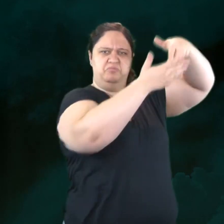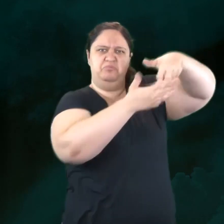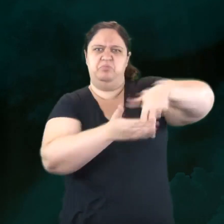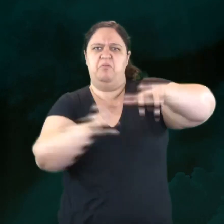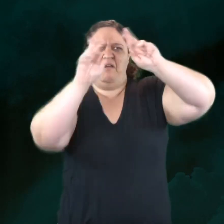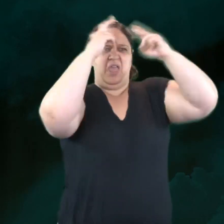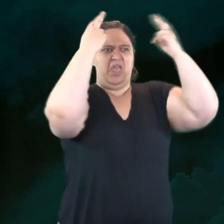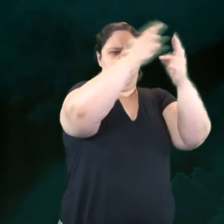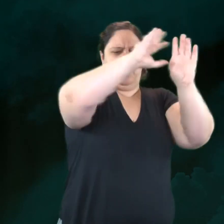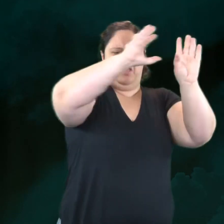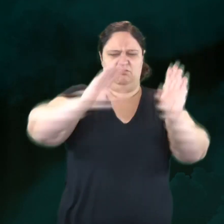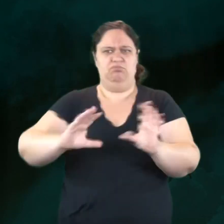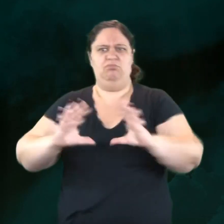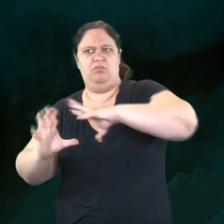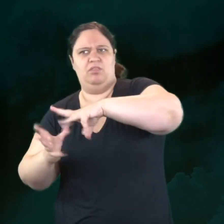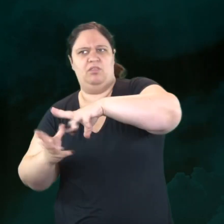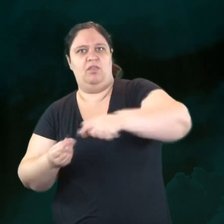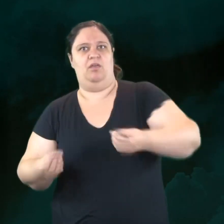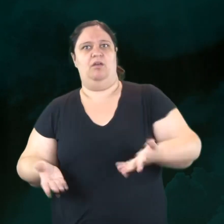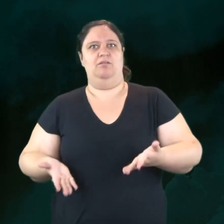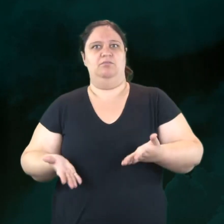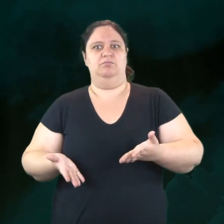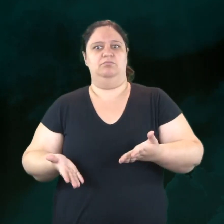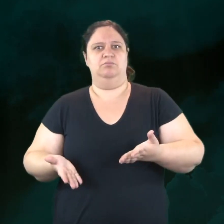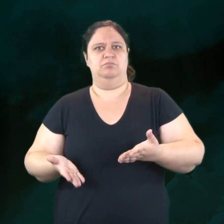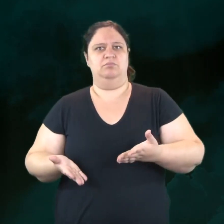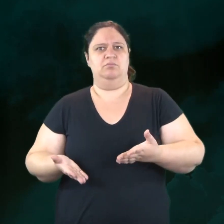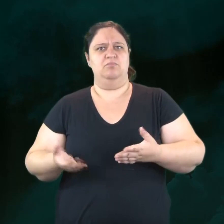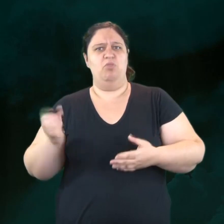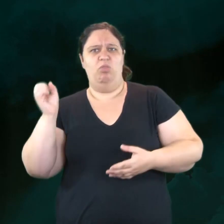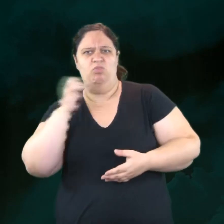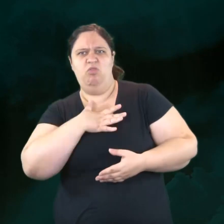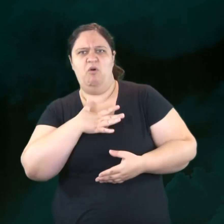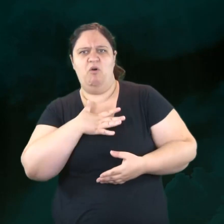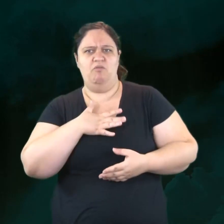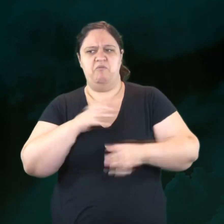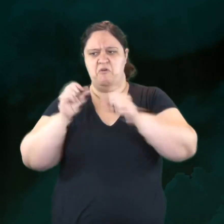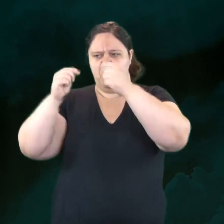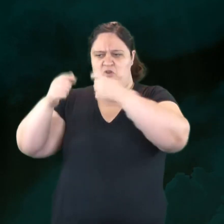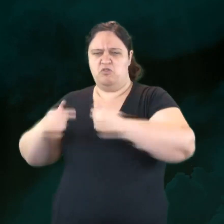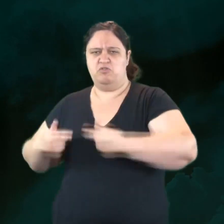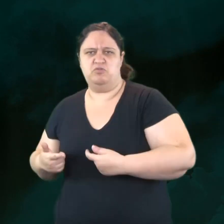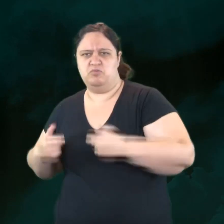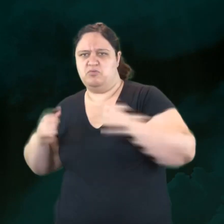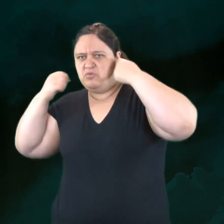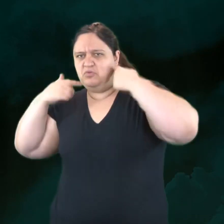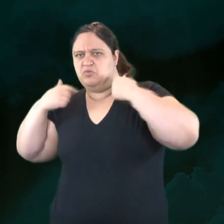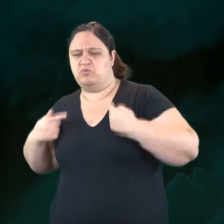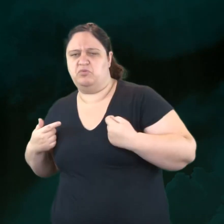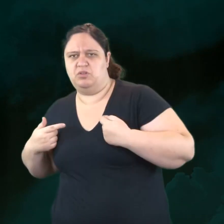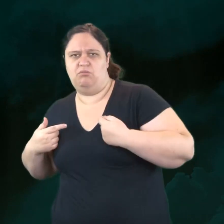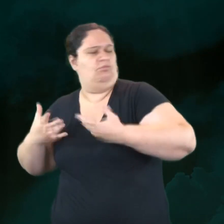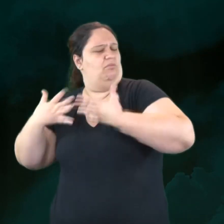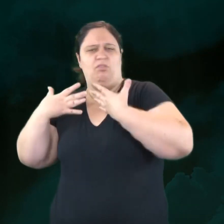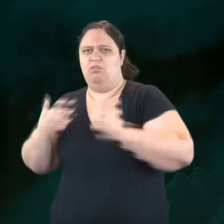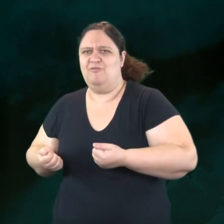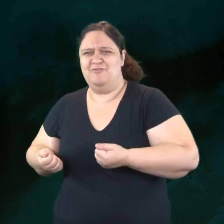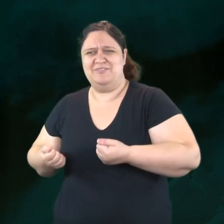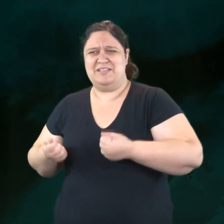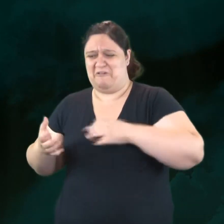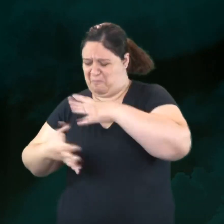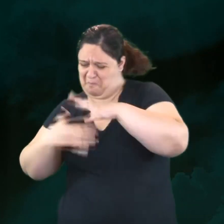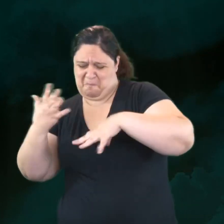seu reino eterno. Quer dizer, essa pregação era uma novidade muito grande para eles, e isso estava transtornando